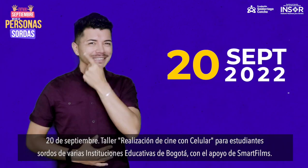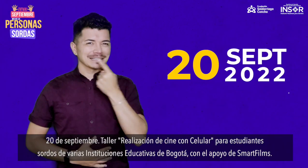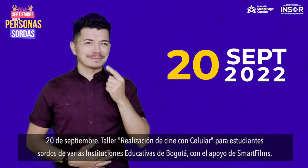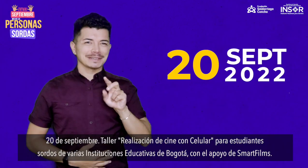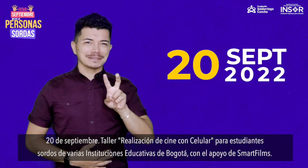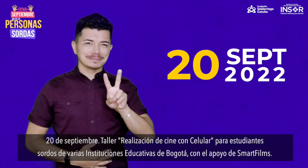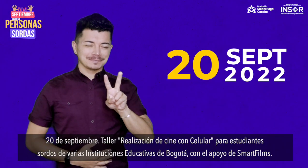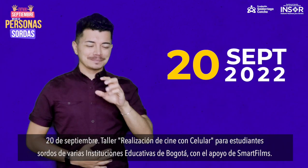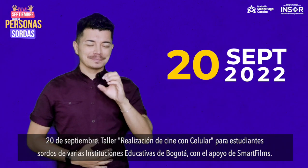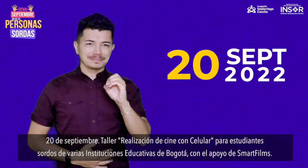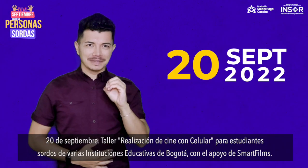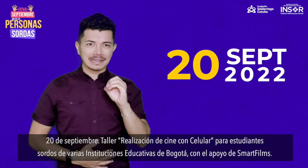...20 de septiembre...